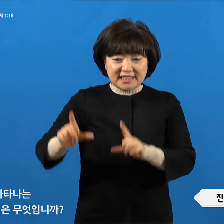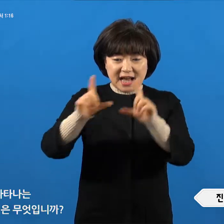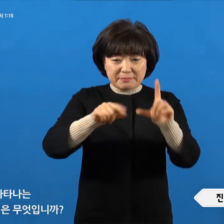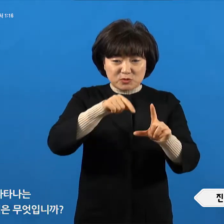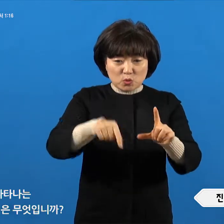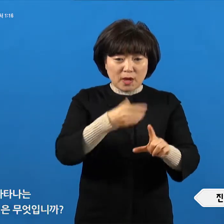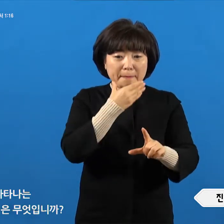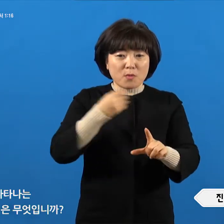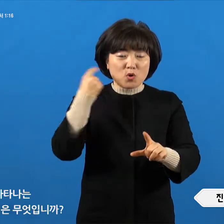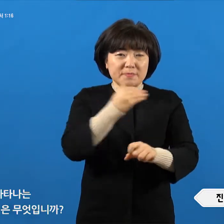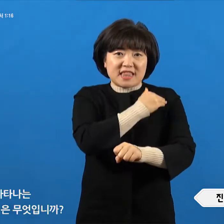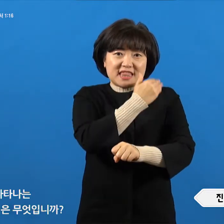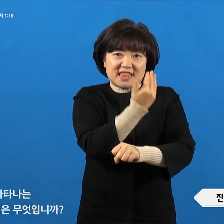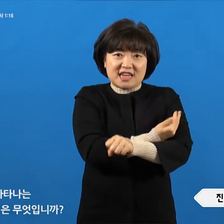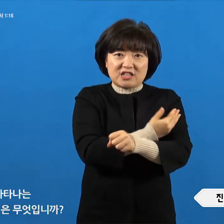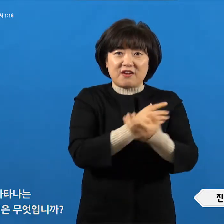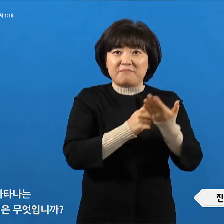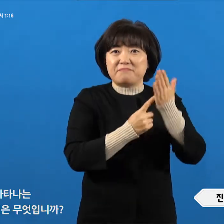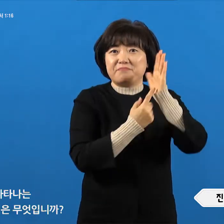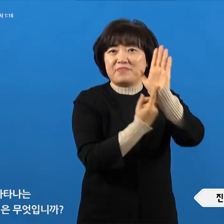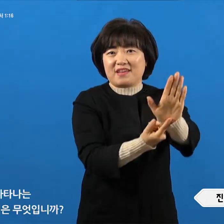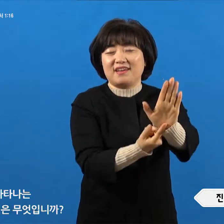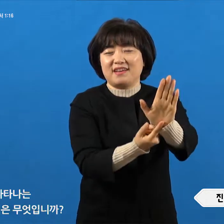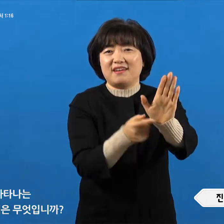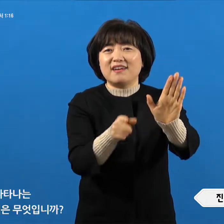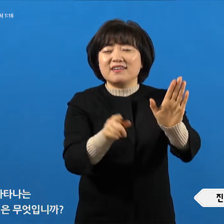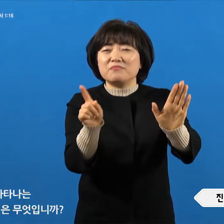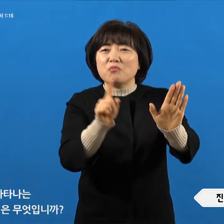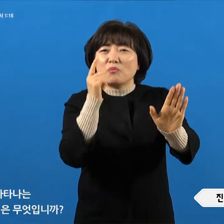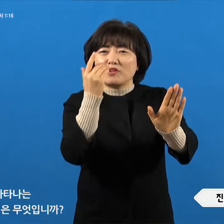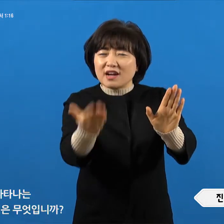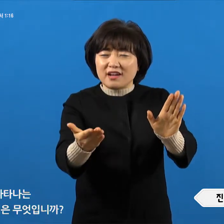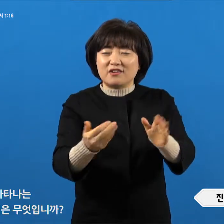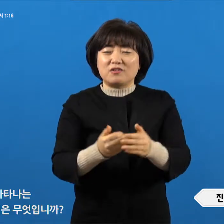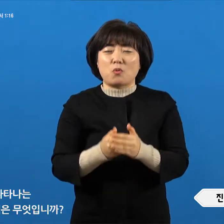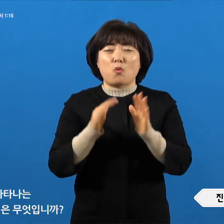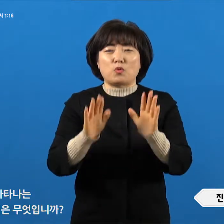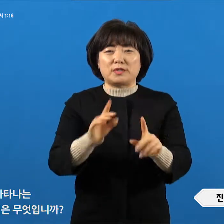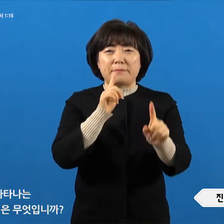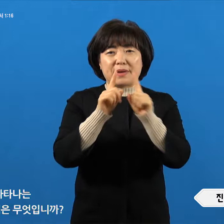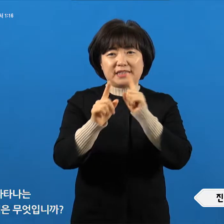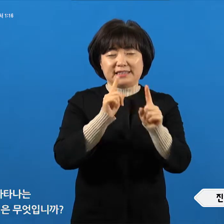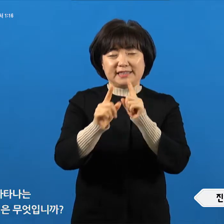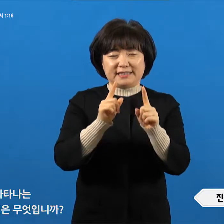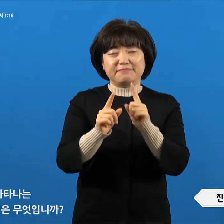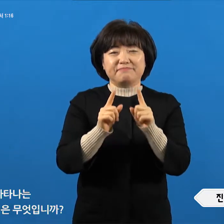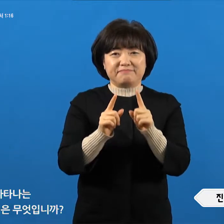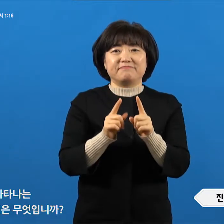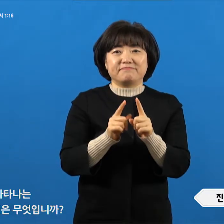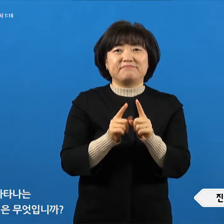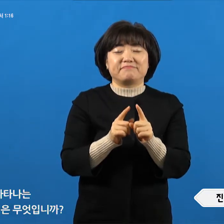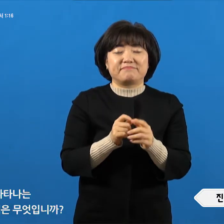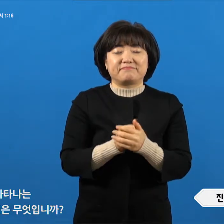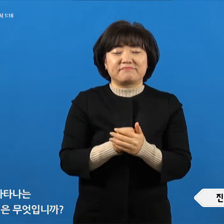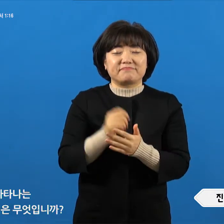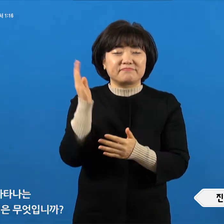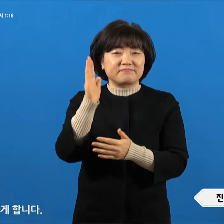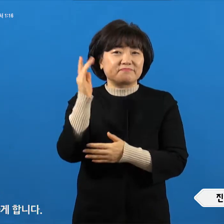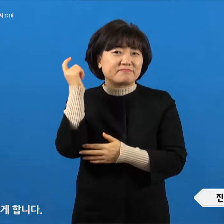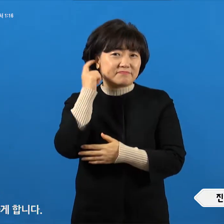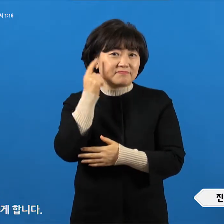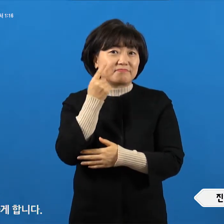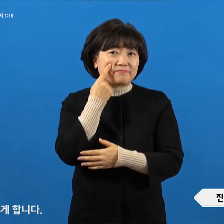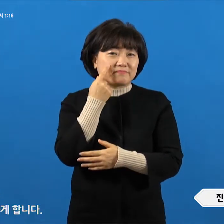과연 무엇입니까? 오늘 말씀을 통해서 주시는 하나님의 음성을 함께 나누고자 합니다.